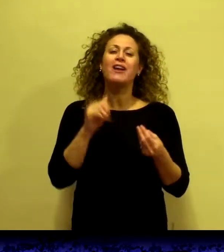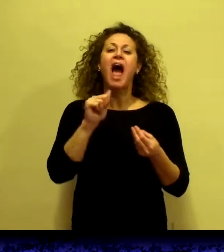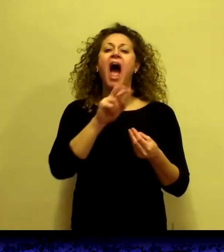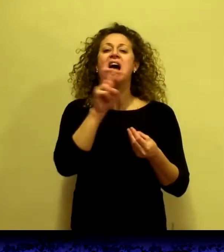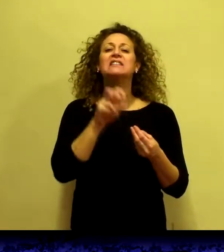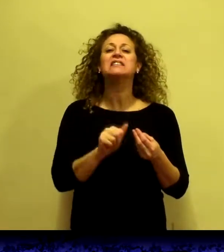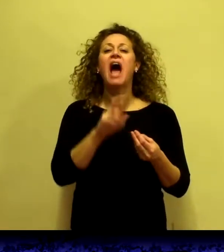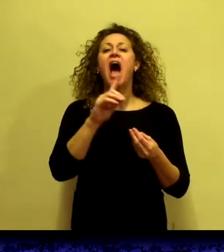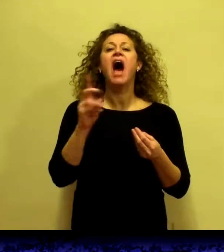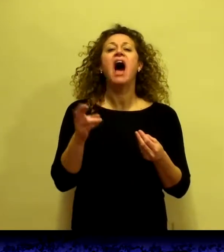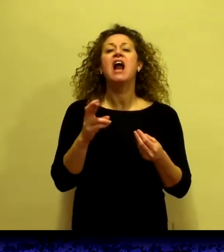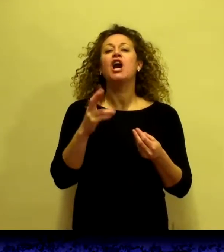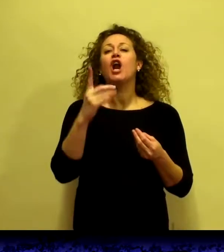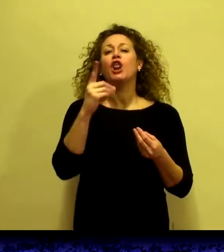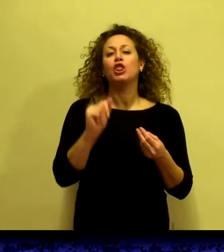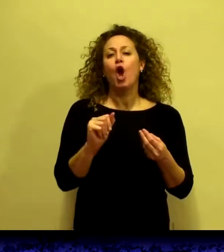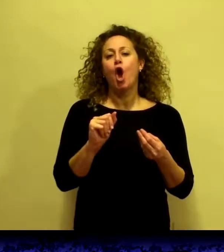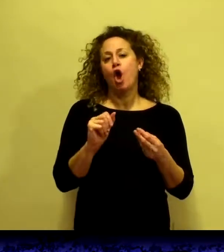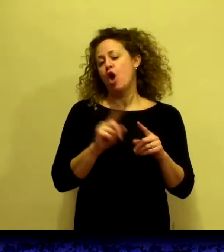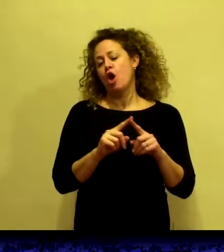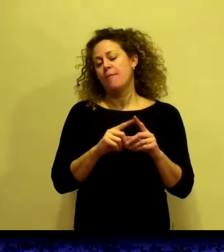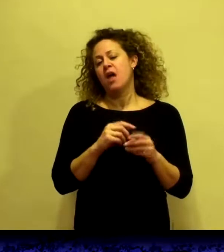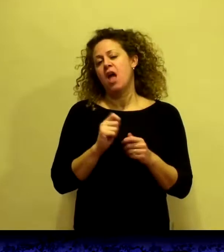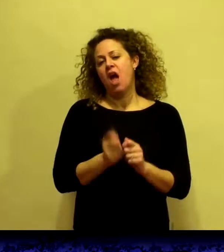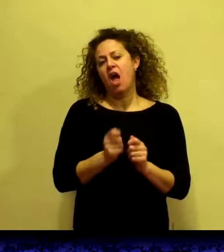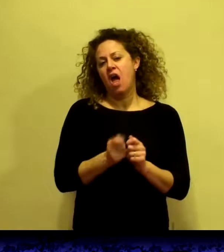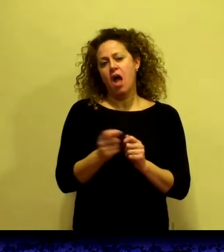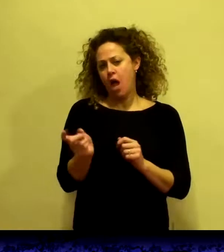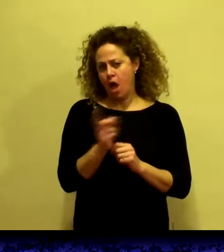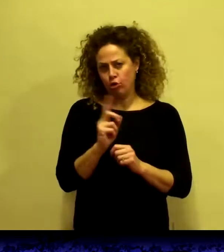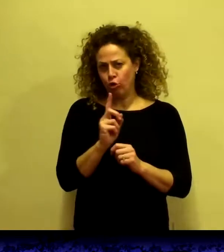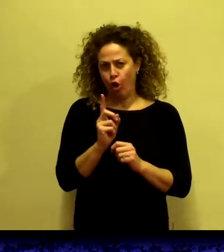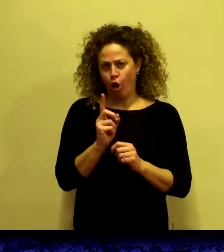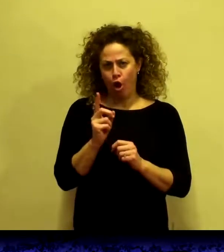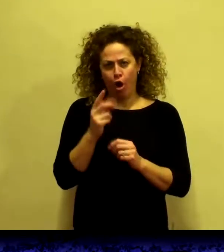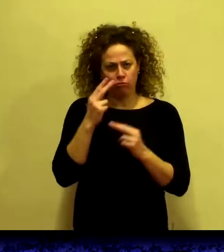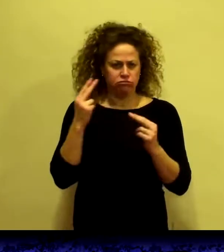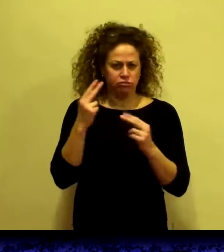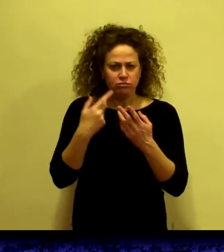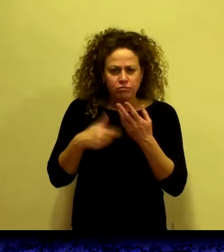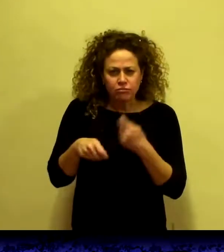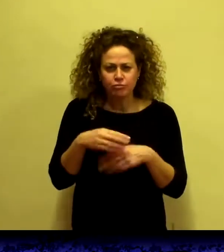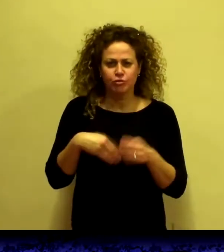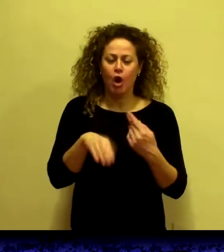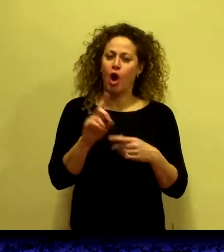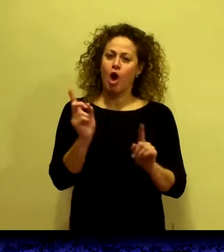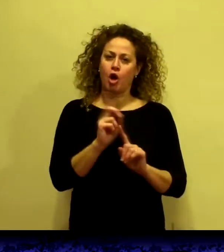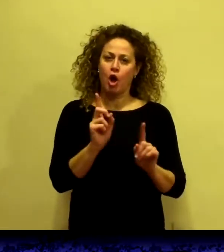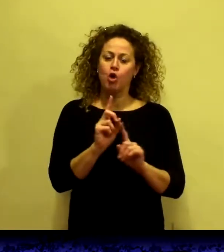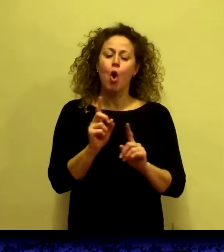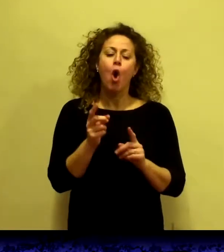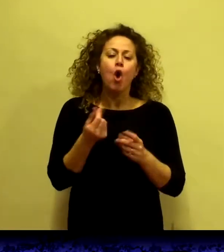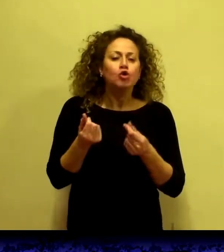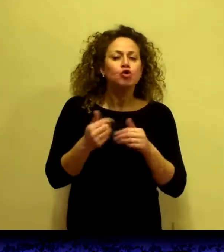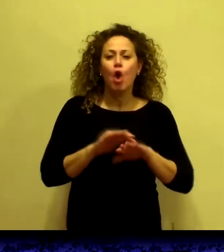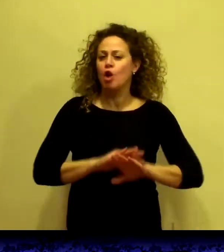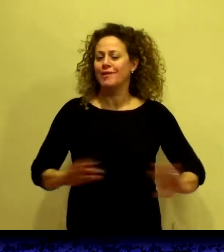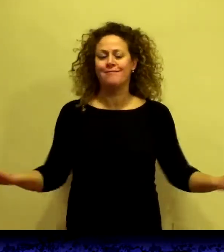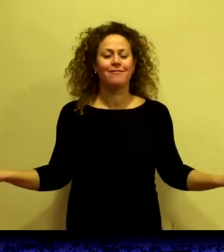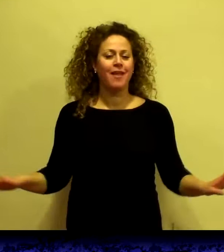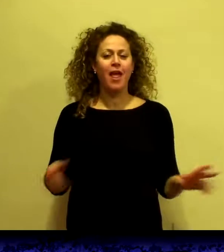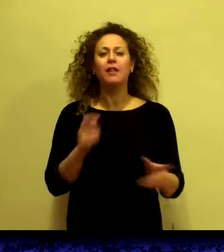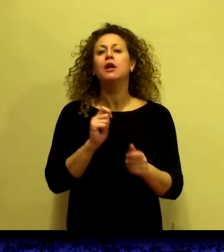sono proibiti i giochi d'azzardo. Già, cioè, dai. Ma impari la matematica col Texan Hold'em. Impari a contare le carte, sì, le